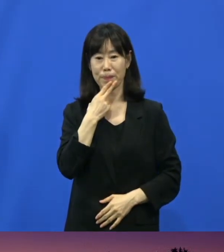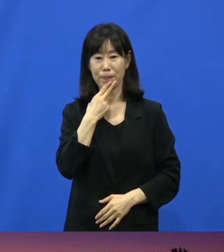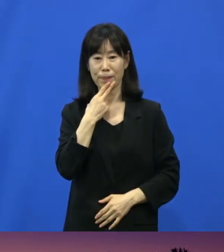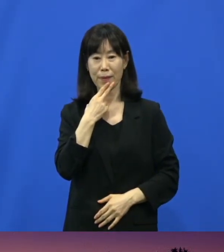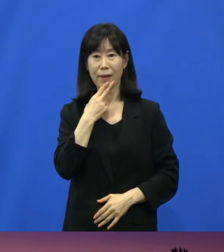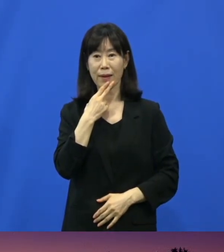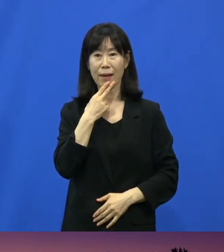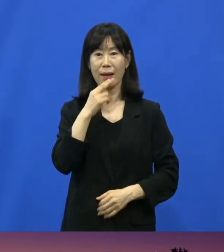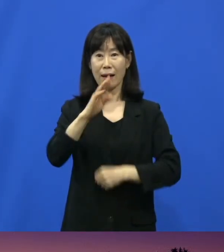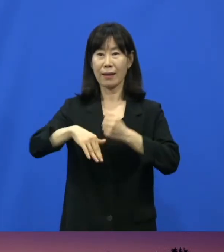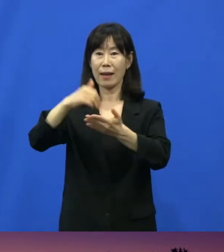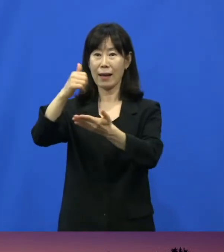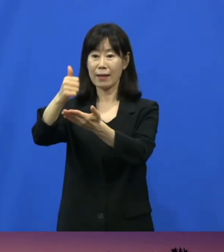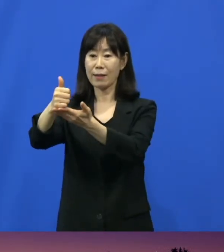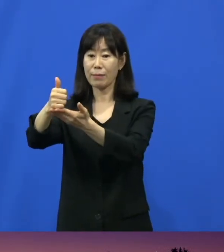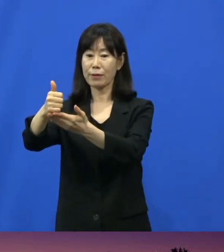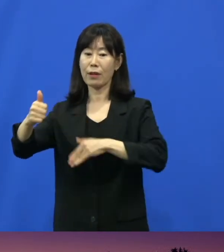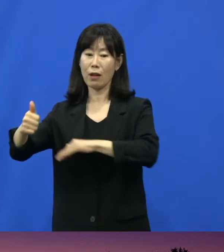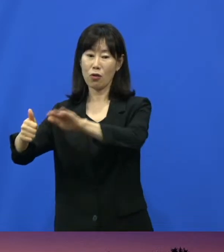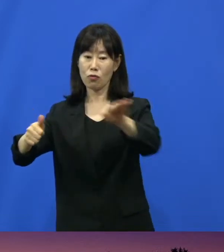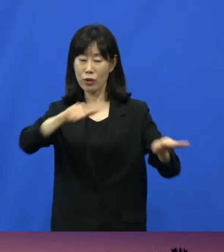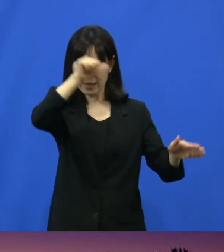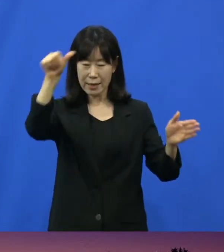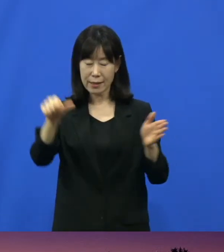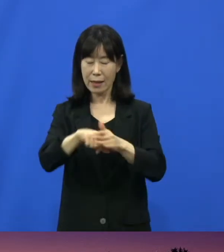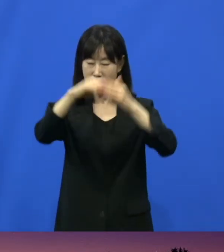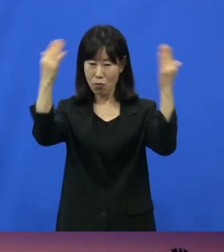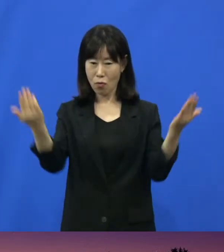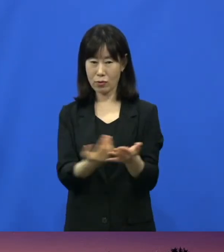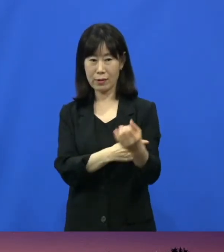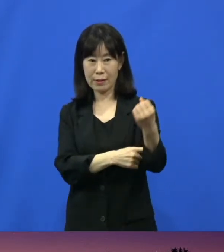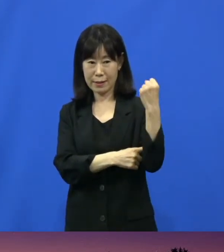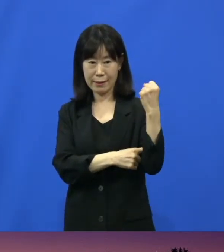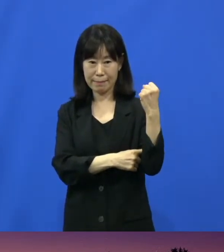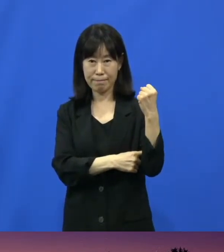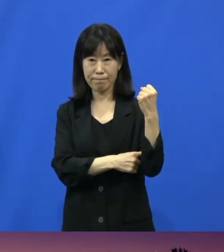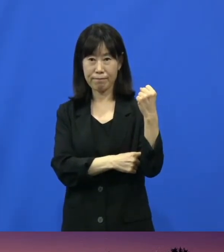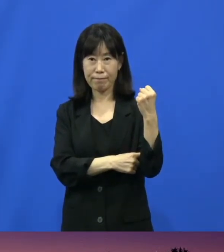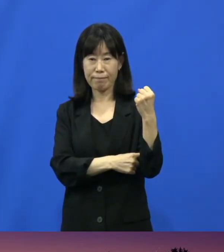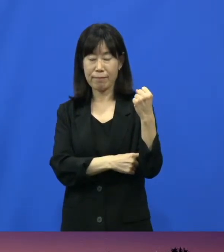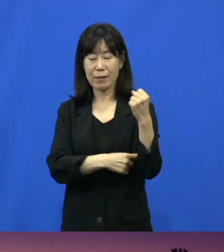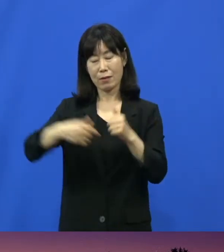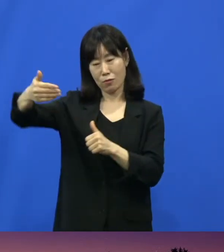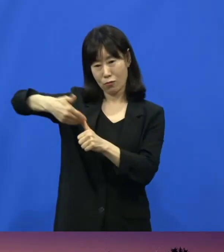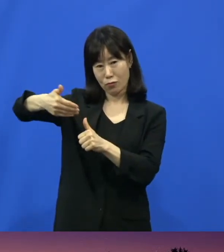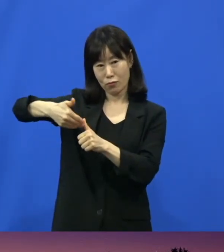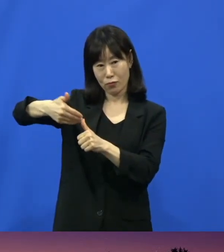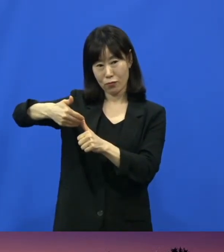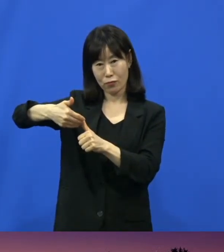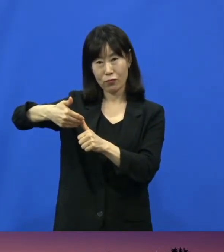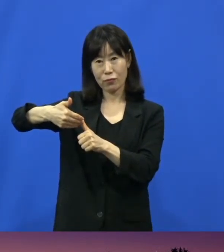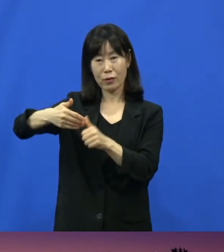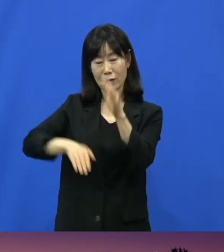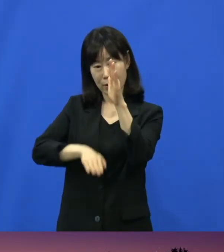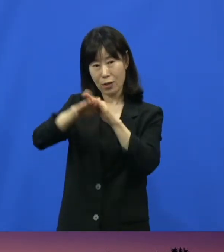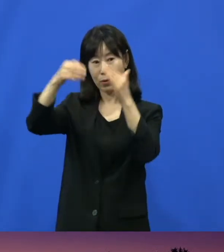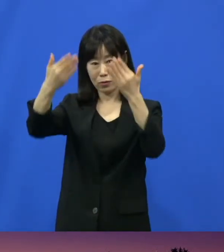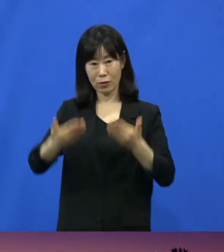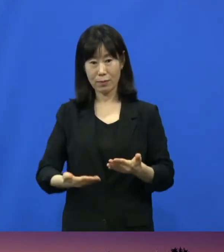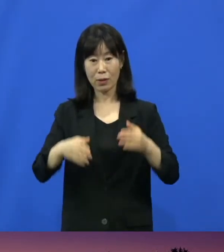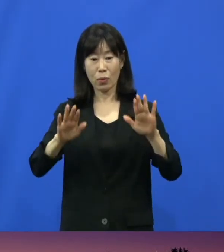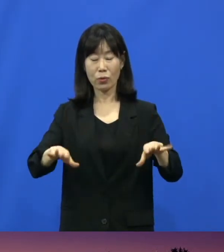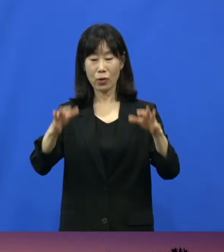그분은 우리에게 우리의 인생을 살아갈 만한 모든 에너지를 풀 차지해 주실 거예요. 오늘도 이 금요 철야에